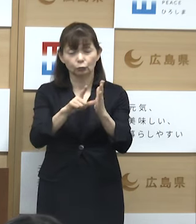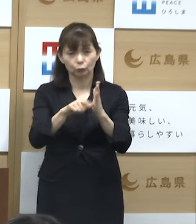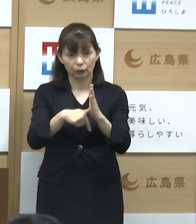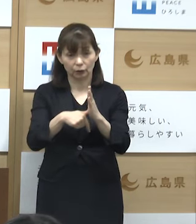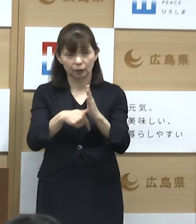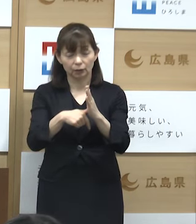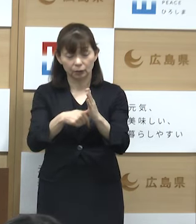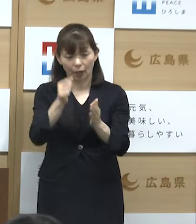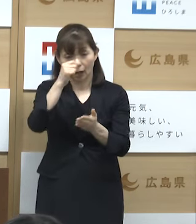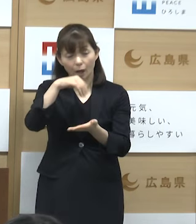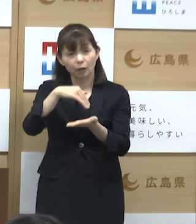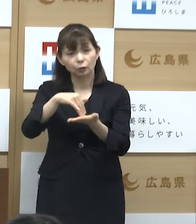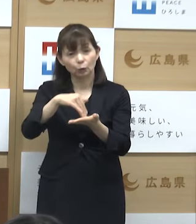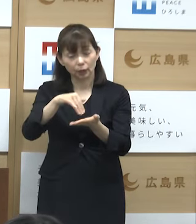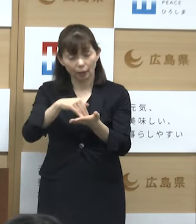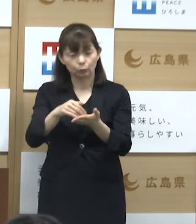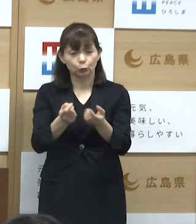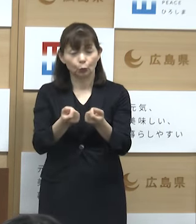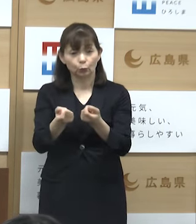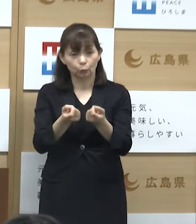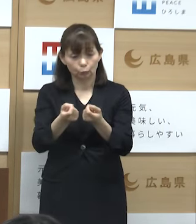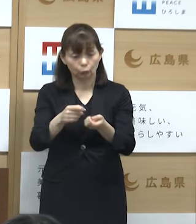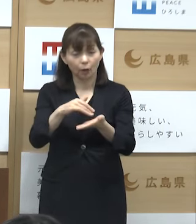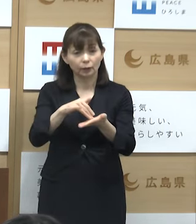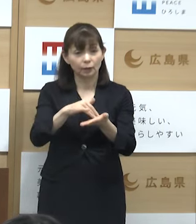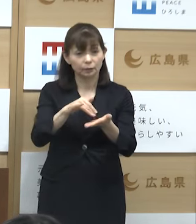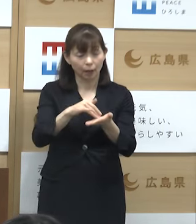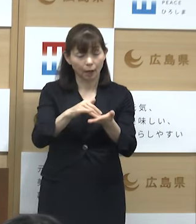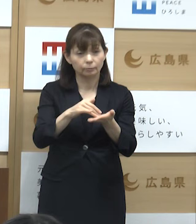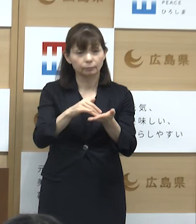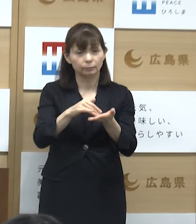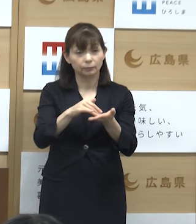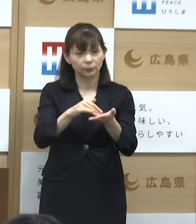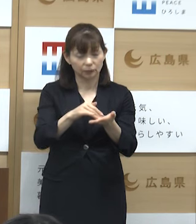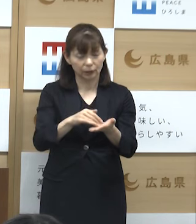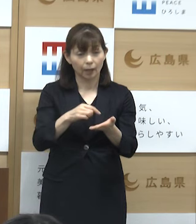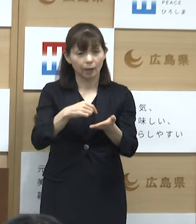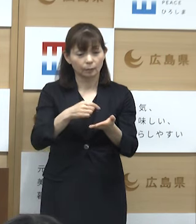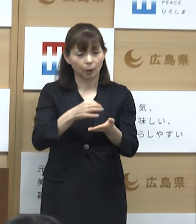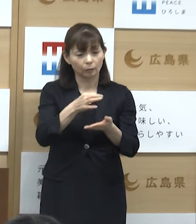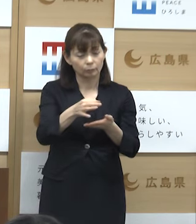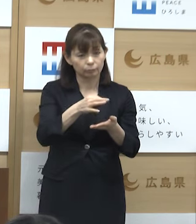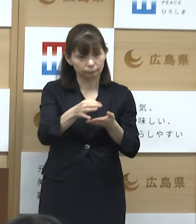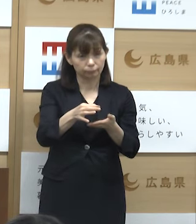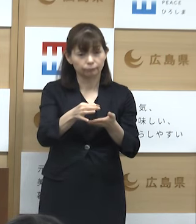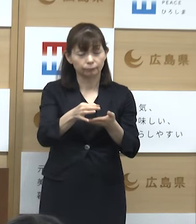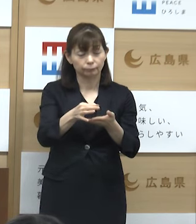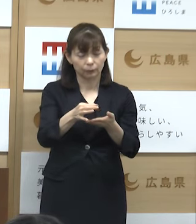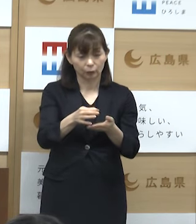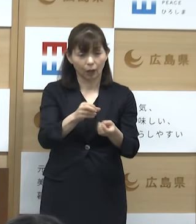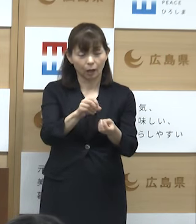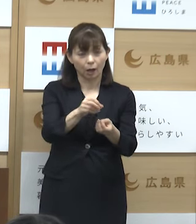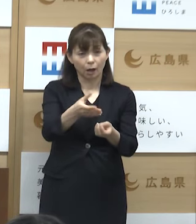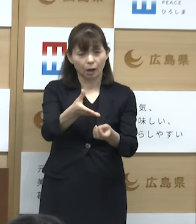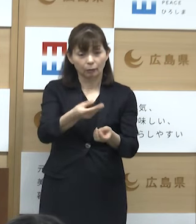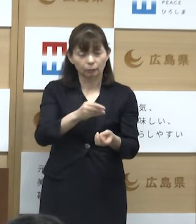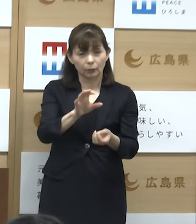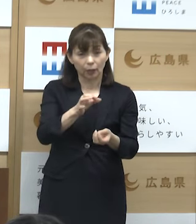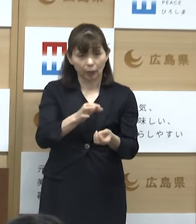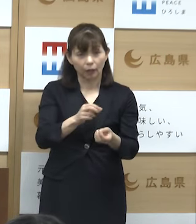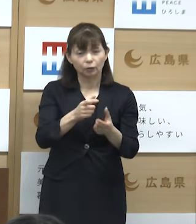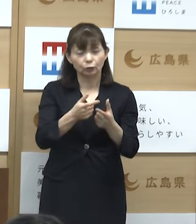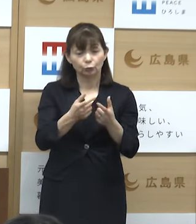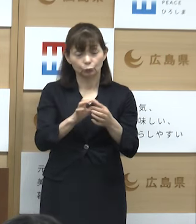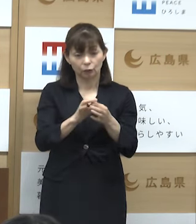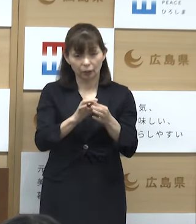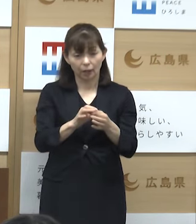をして、でその債務についてはですね、莫大な税も投入されているというような批判もある